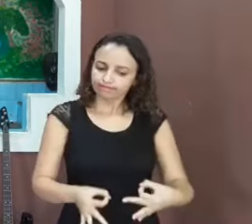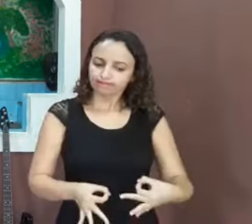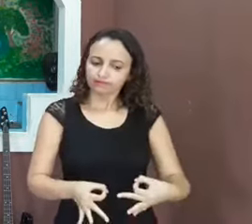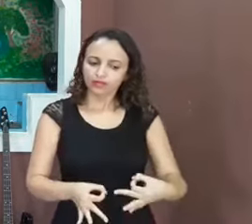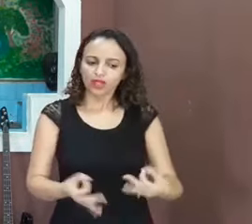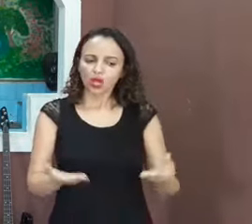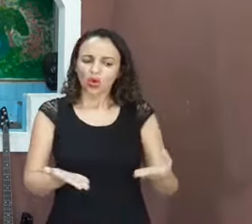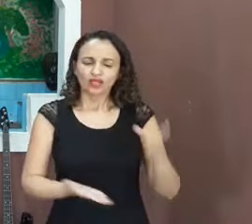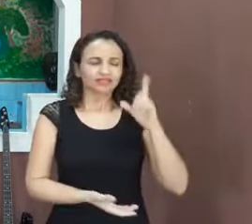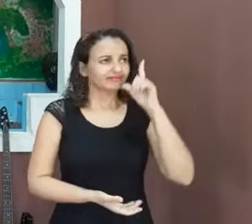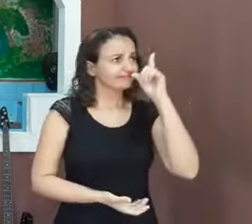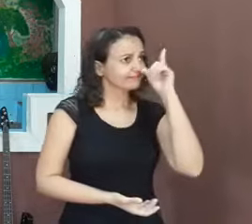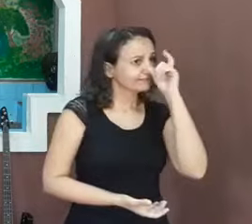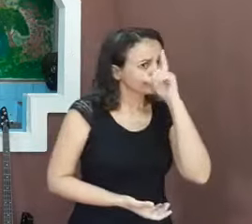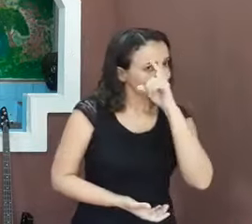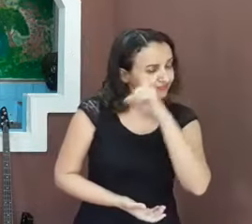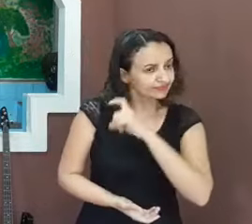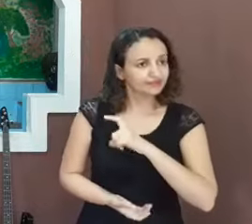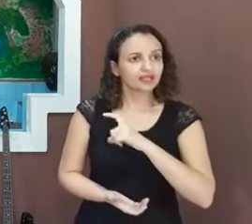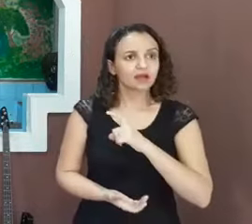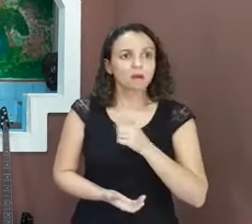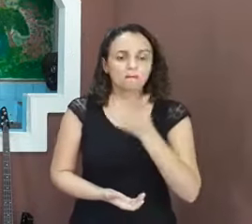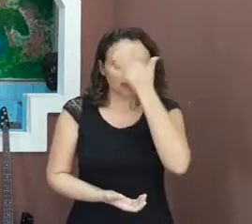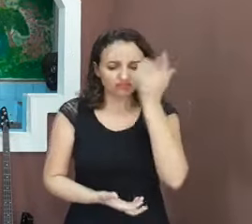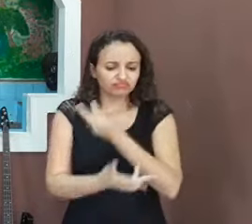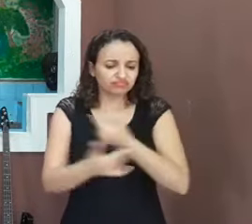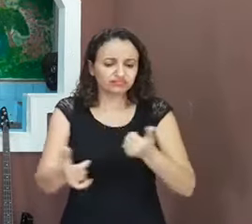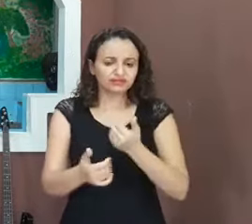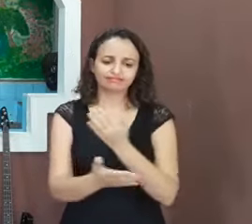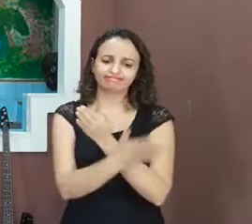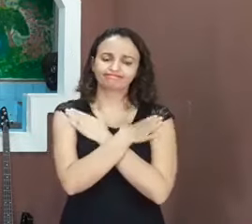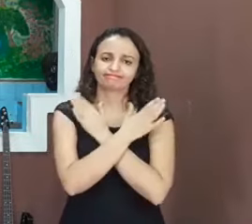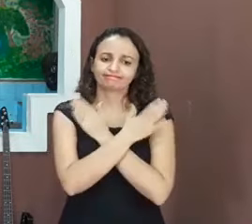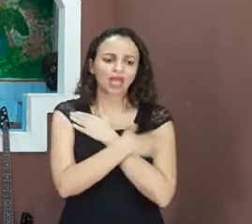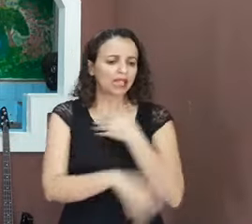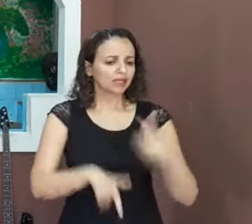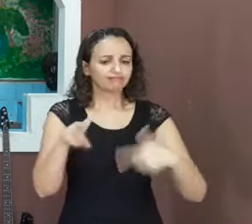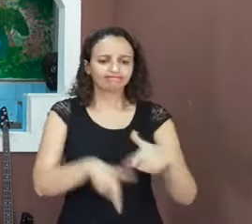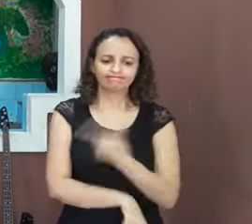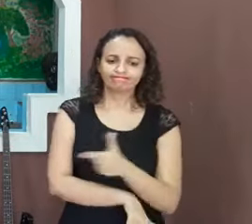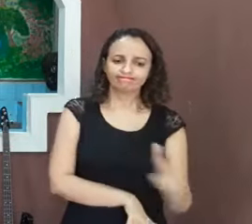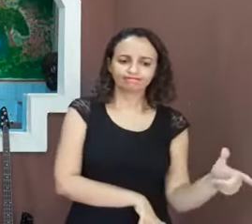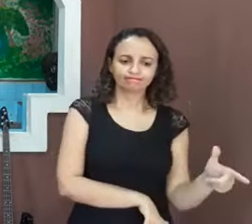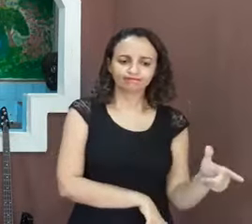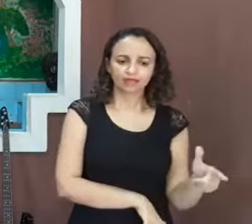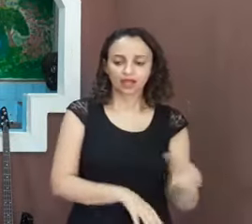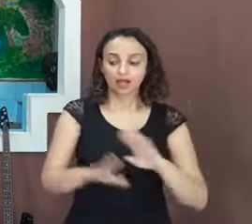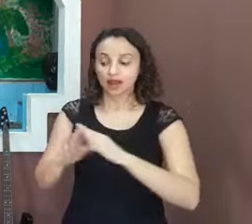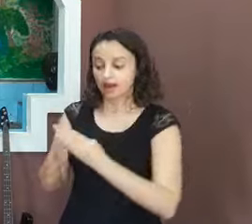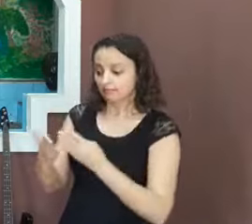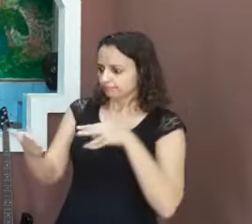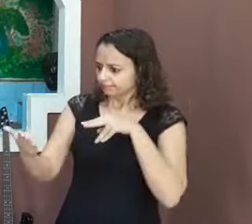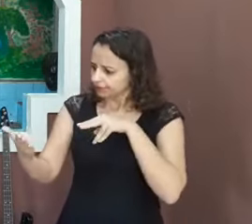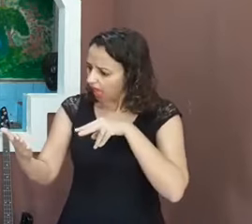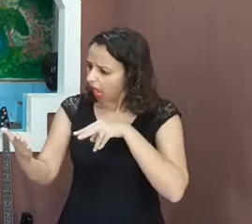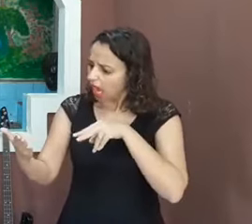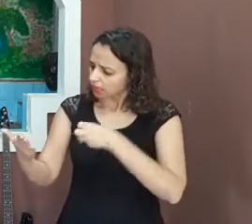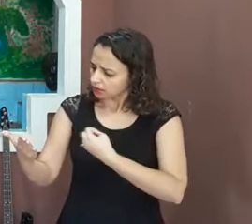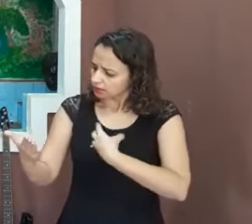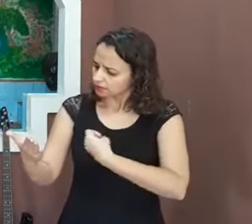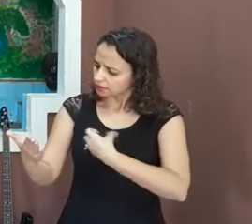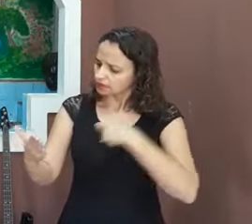tempos onde há uma grande questão do desemprego, nós olharmos para a Bíblia, o que a Bíblia diz do trabalho, tá? Então nós precisamos